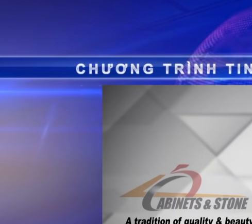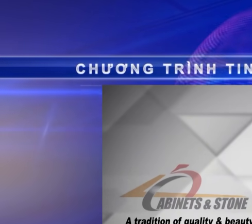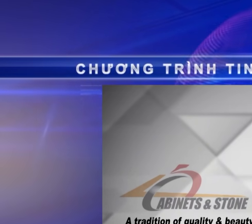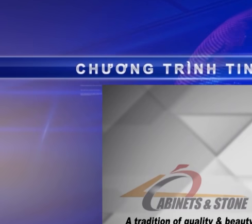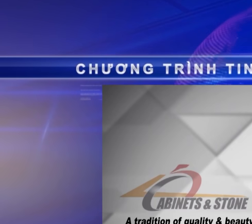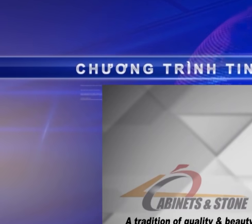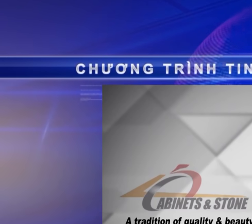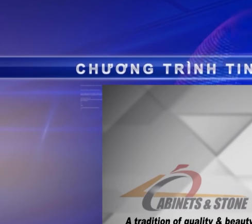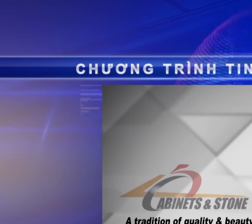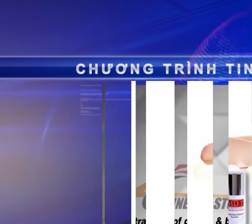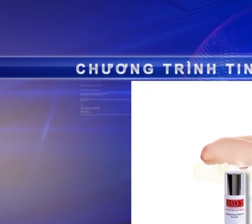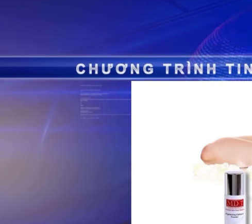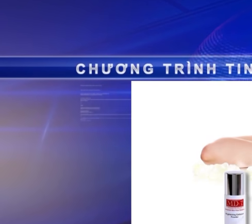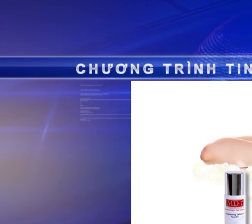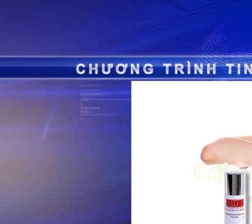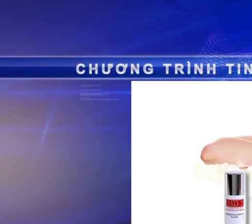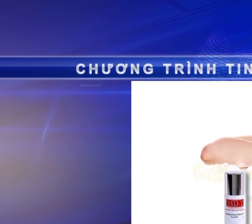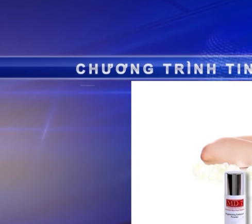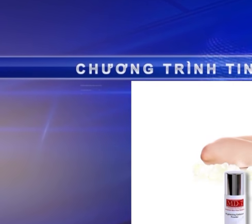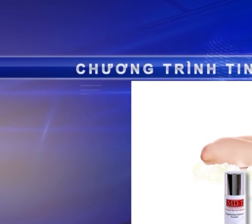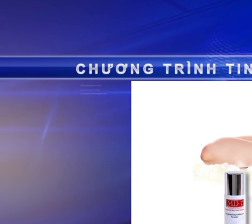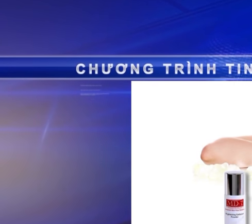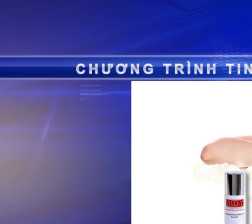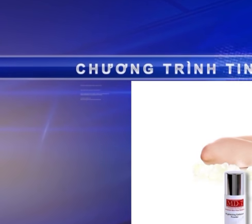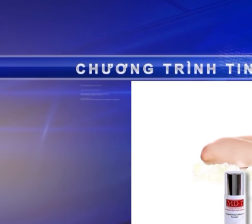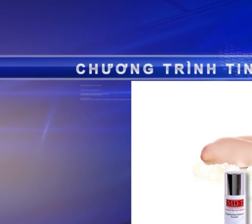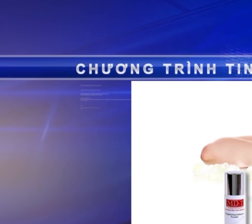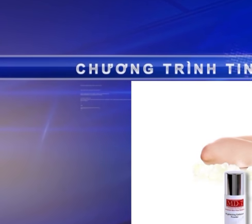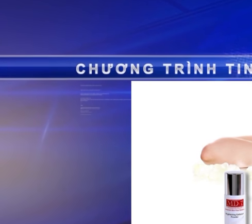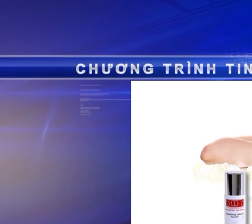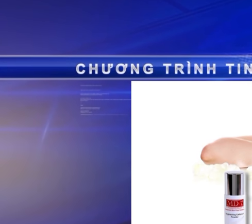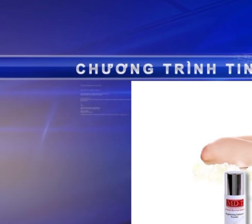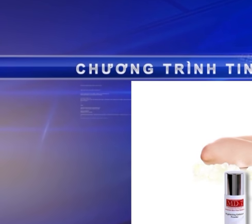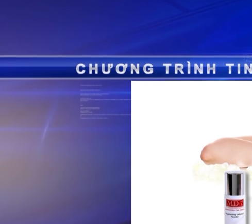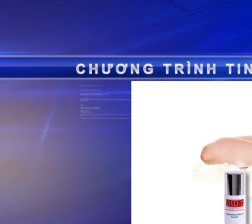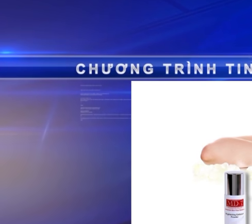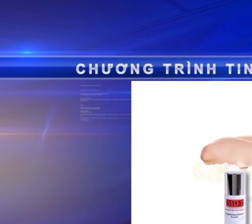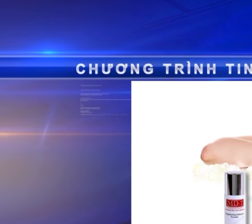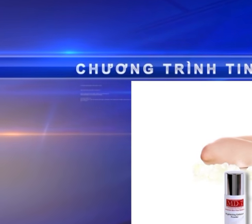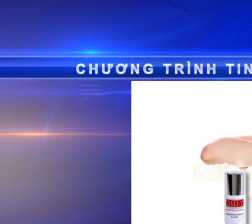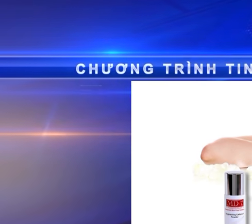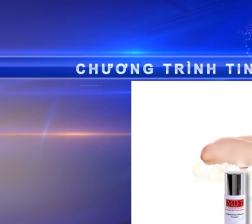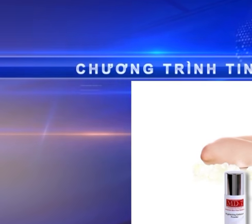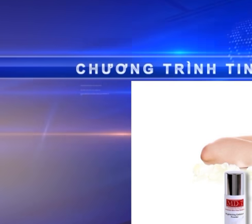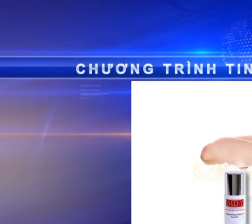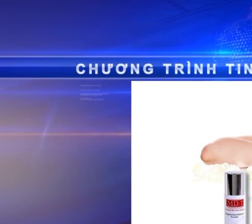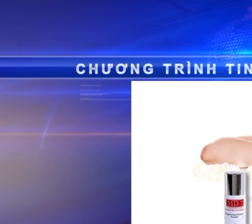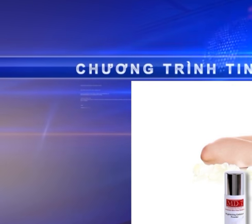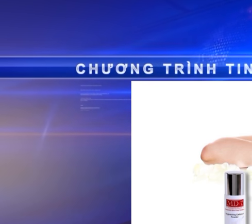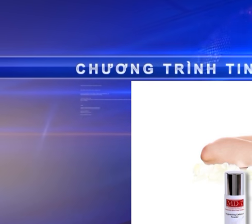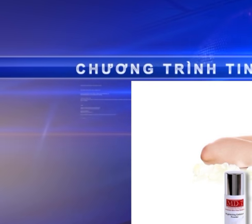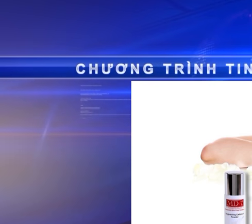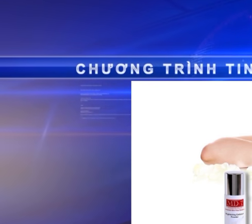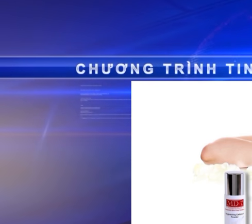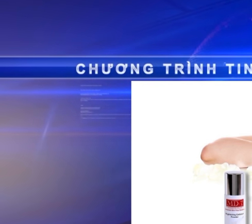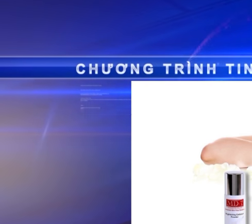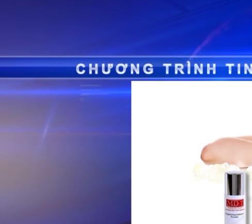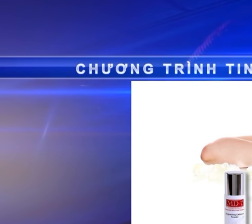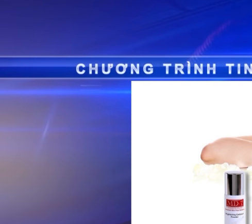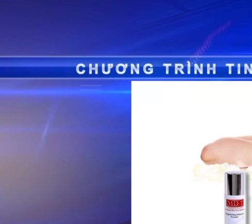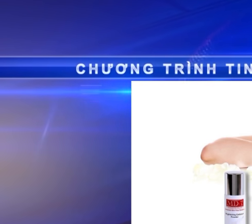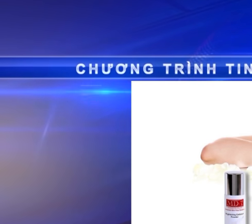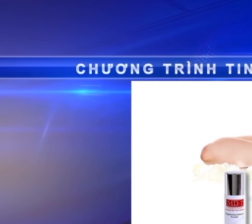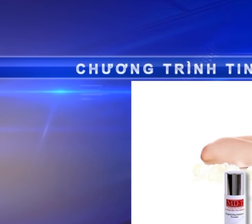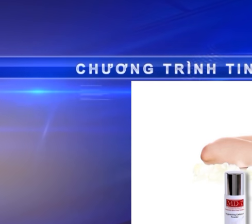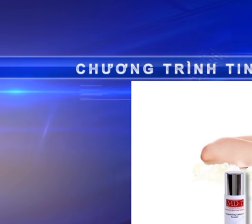và trang trí nhà bếp. MD7, kem chuyên trị nám, nhăn, giúp sáng da trong thời gian ngắn nhất. MD7, 7